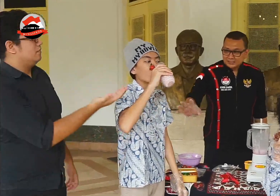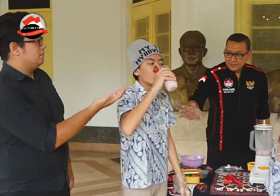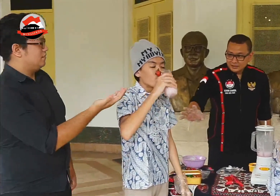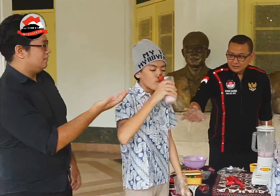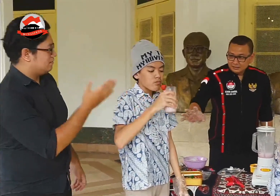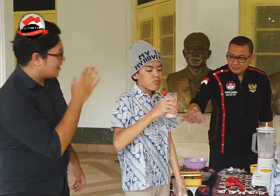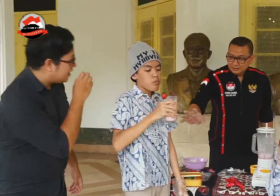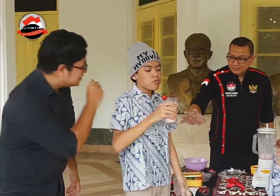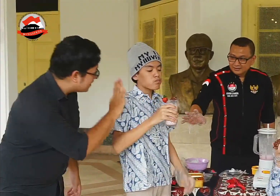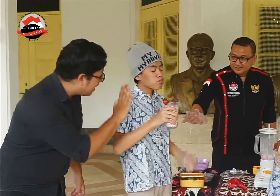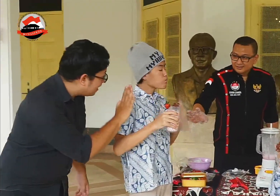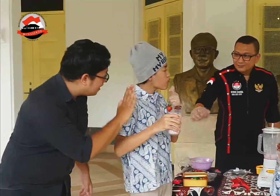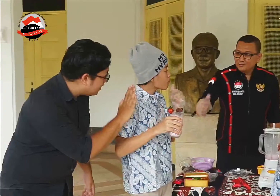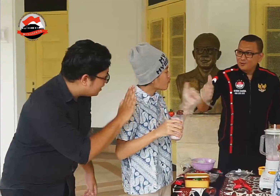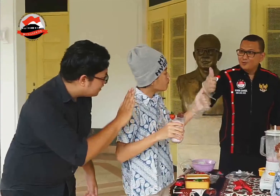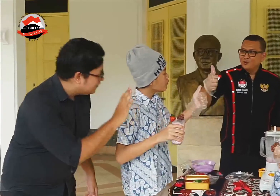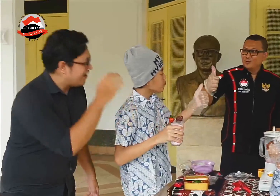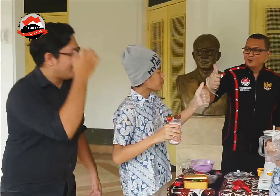Enggak asam kan?